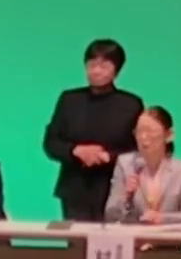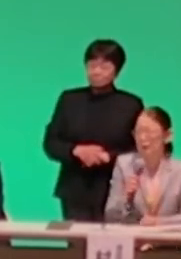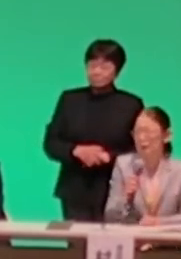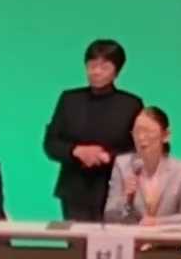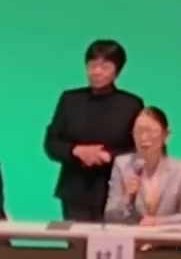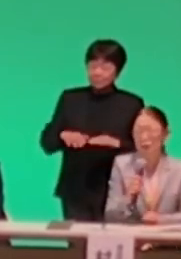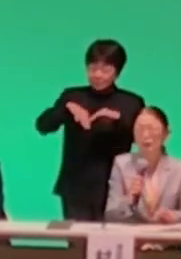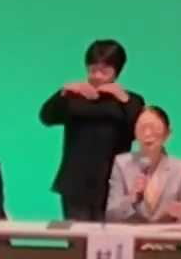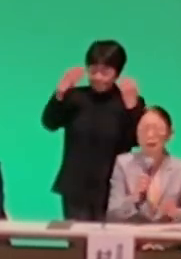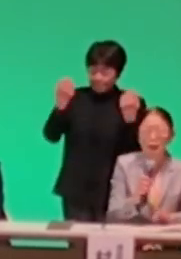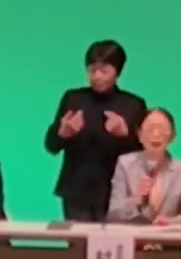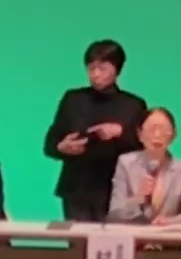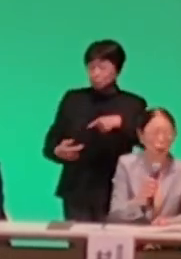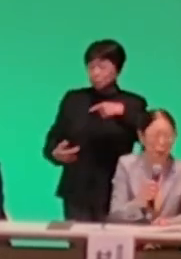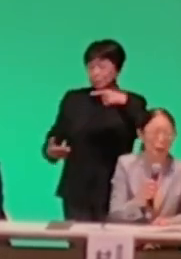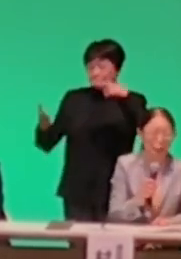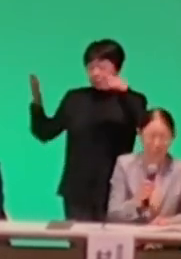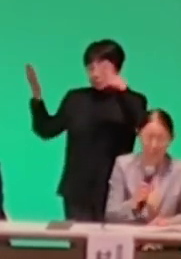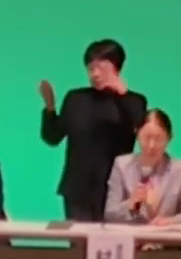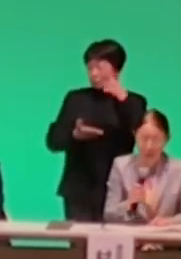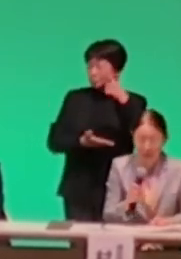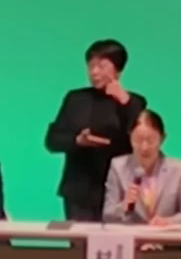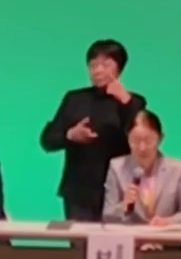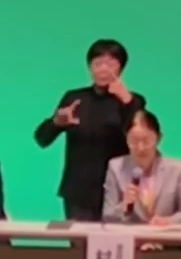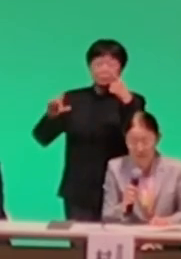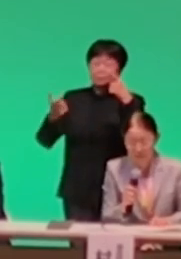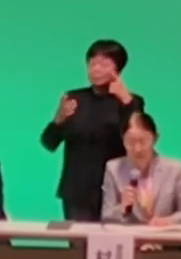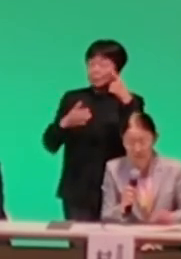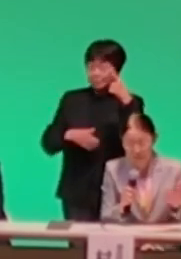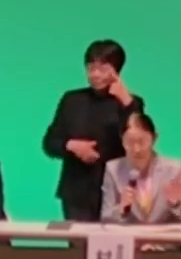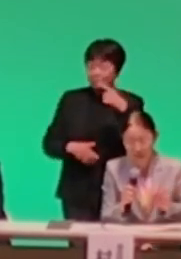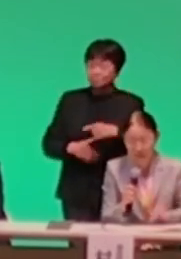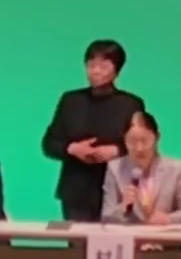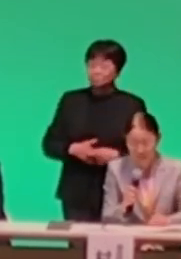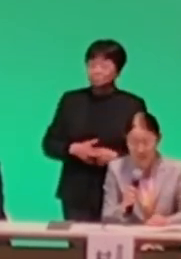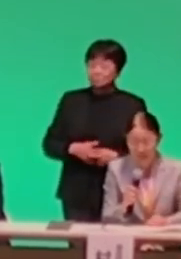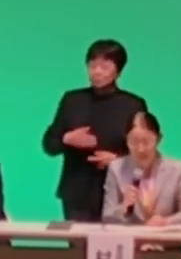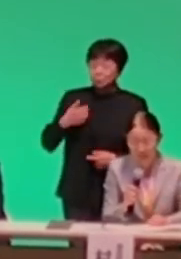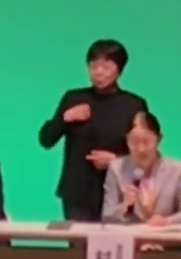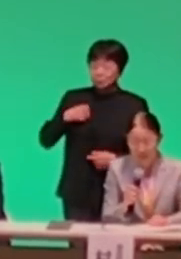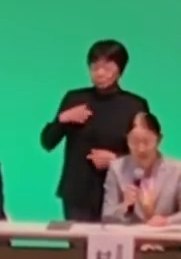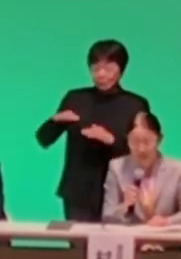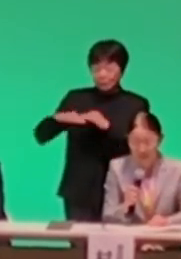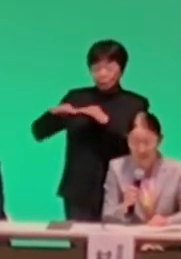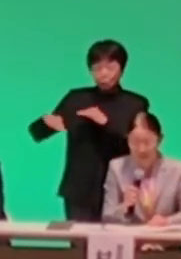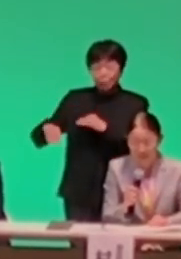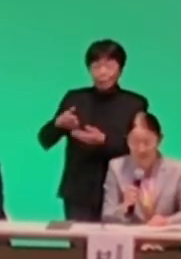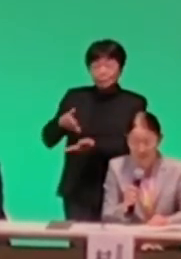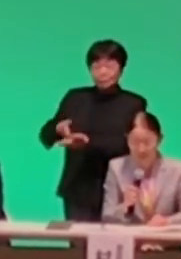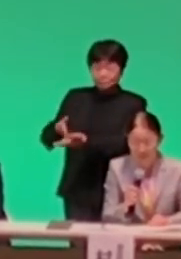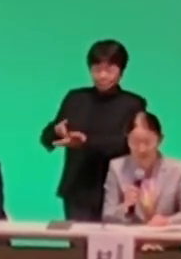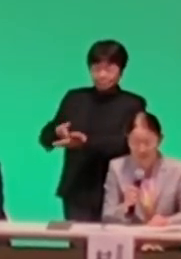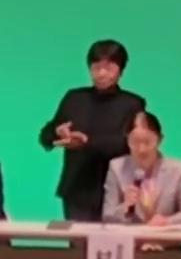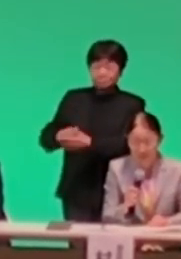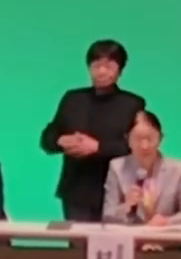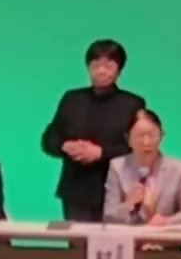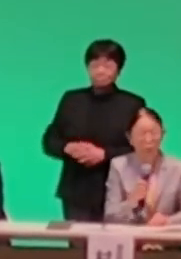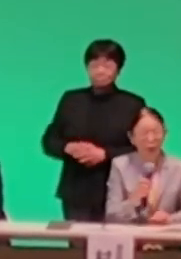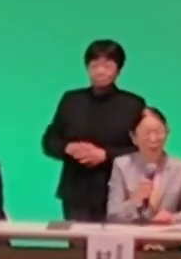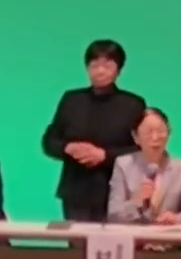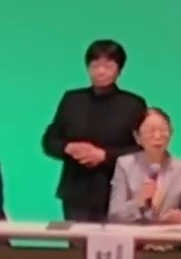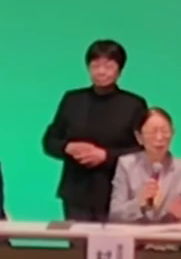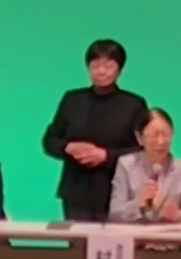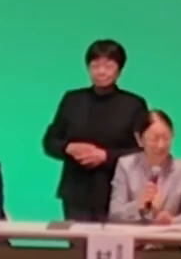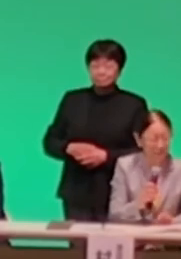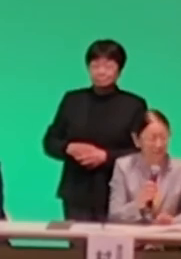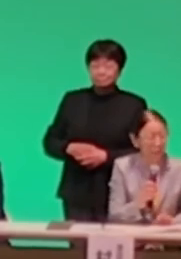ーフェクトにやれるわけではないので、あの私は後輩にはあのゆっくりで